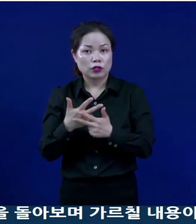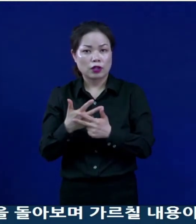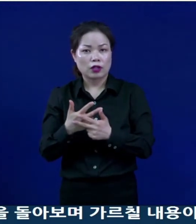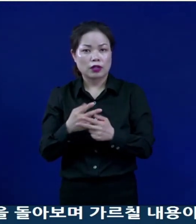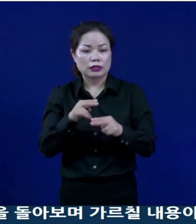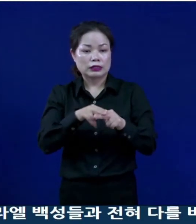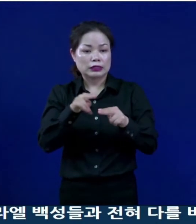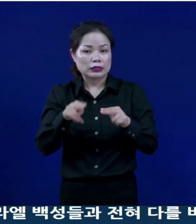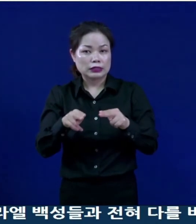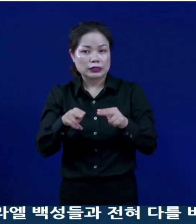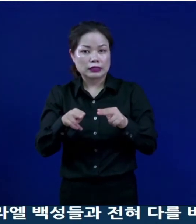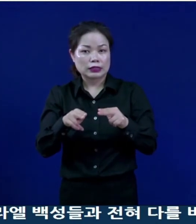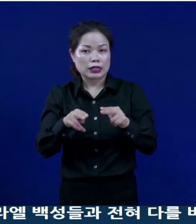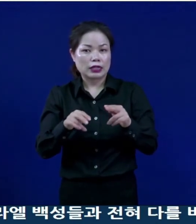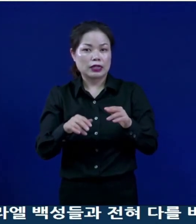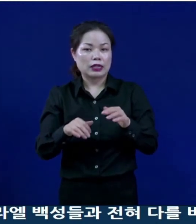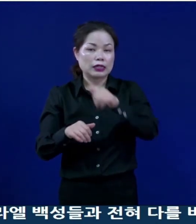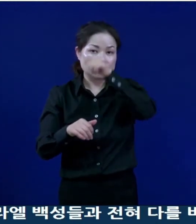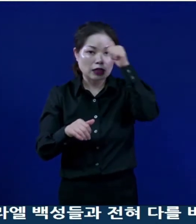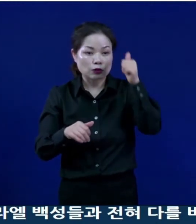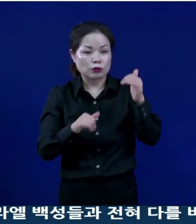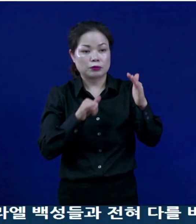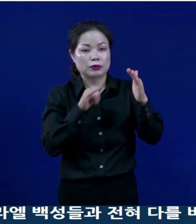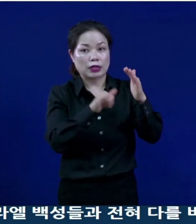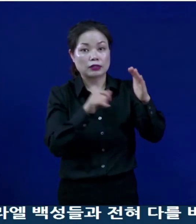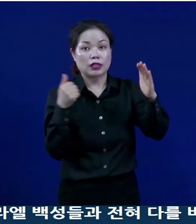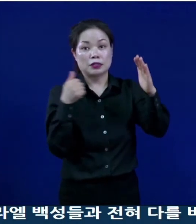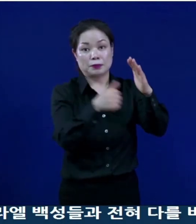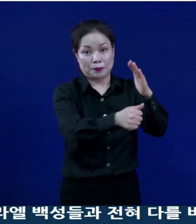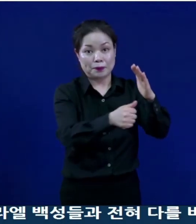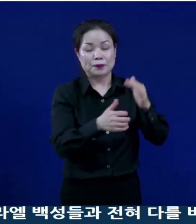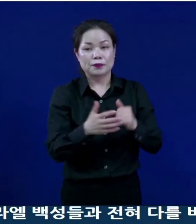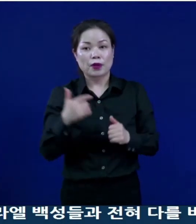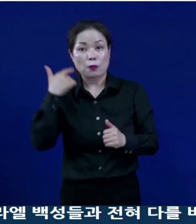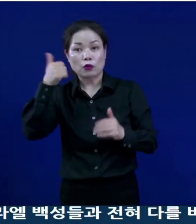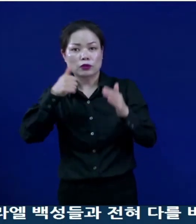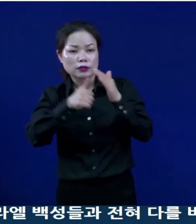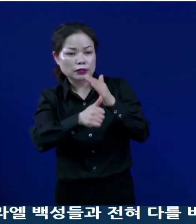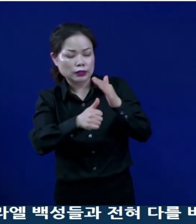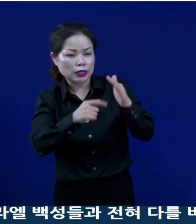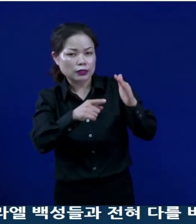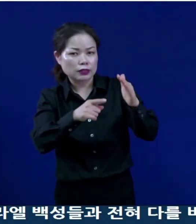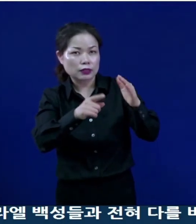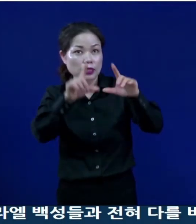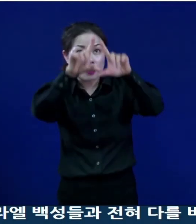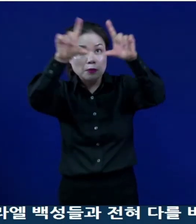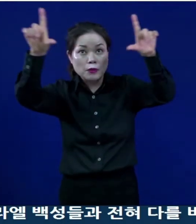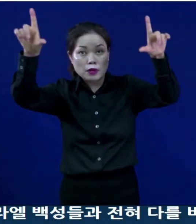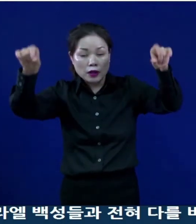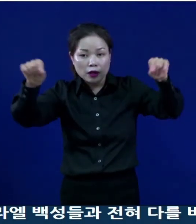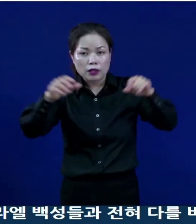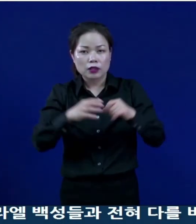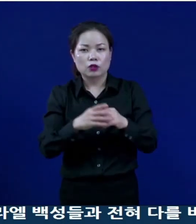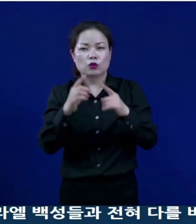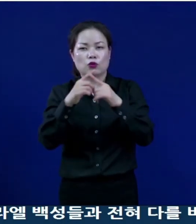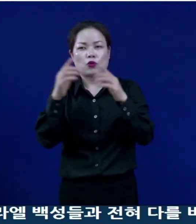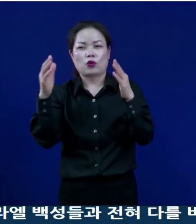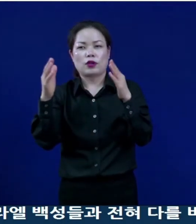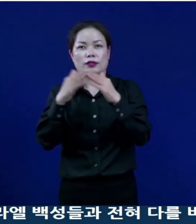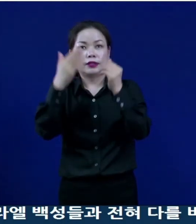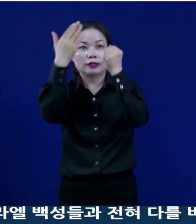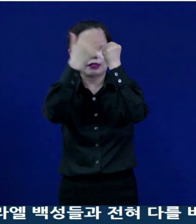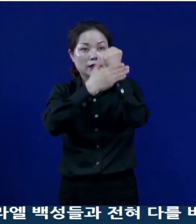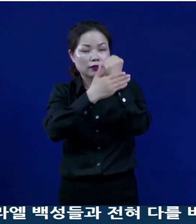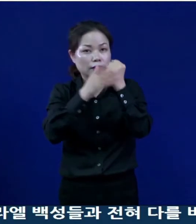은퇴 장로님 가정을 신방했습니다. 제가 댁에 들어가서 벽에 걸려있는 교회